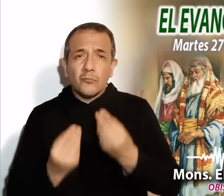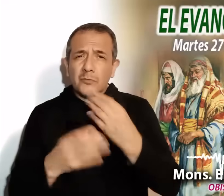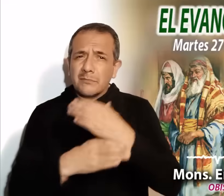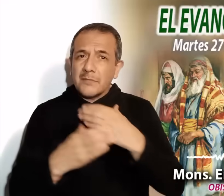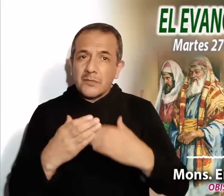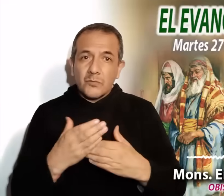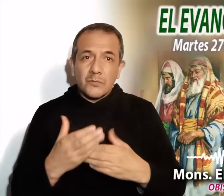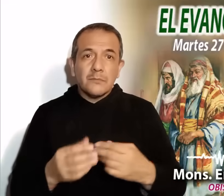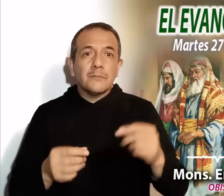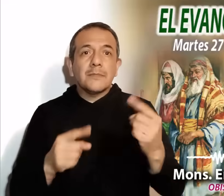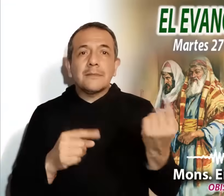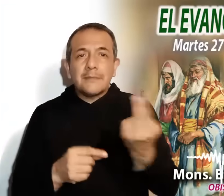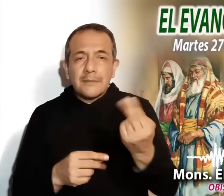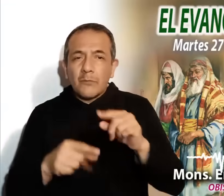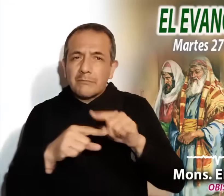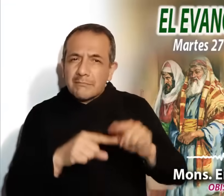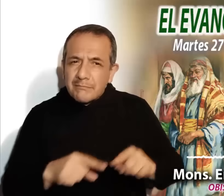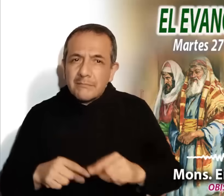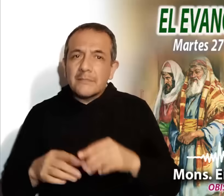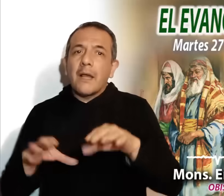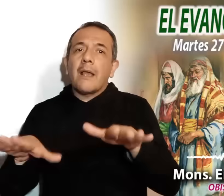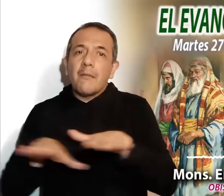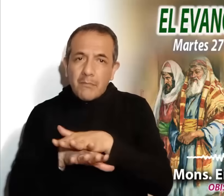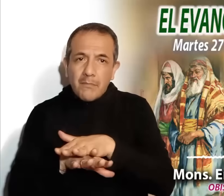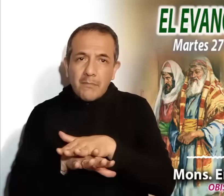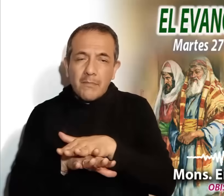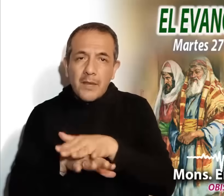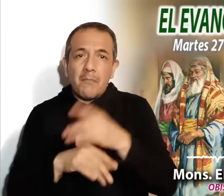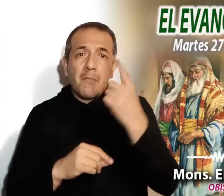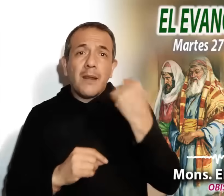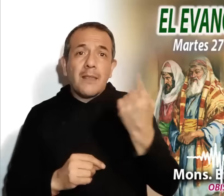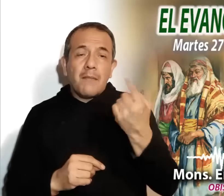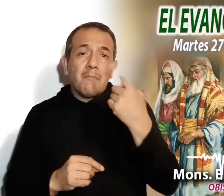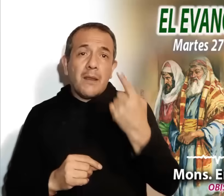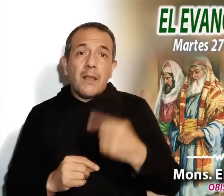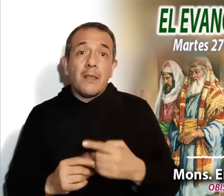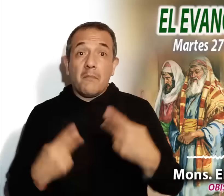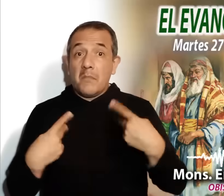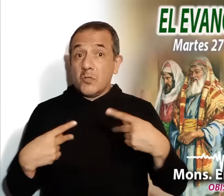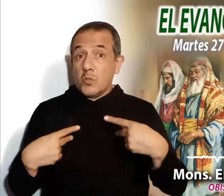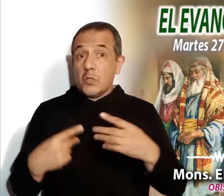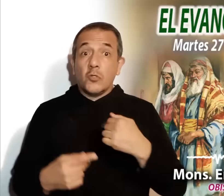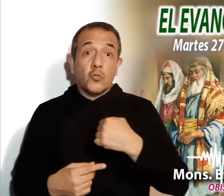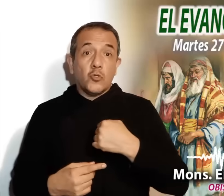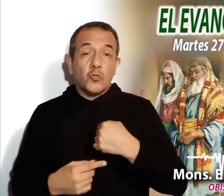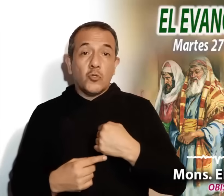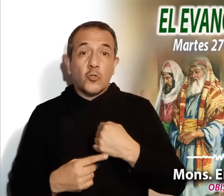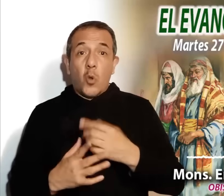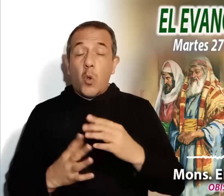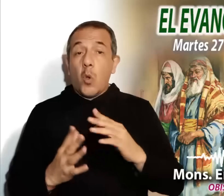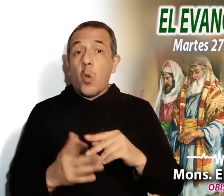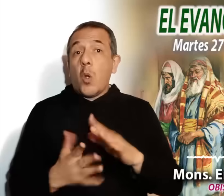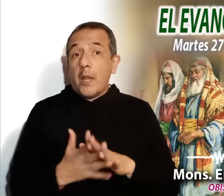que cambiar para entender estos criterios de Jesús? ¿Cómo aparecen los candidatos a puestos públicos,